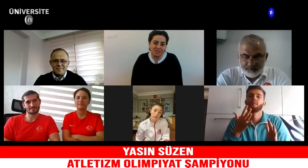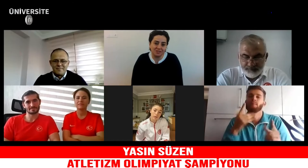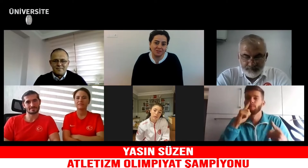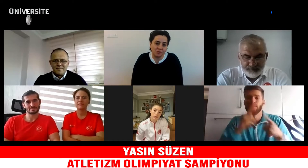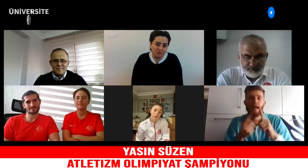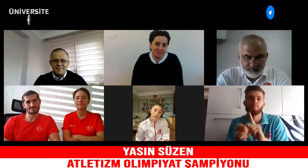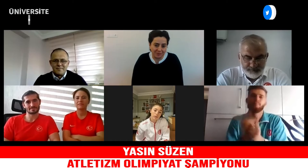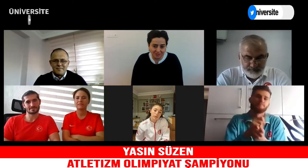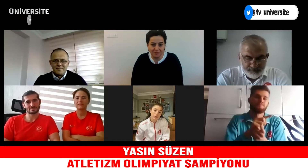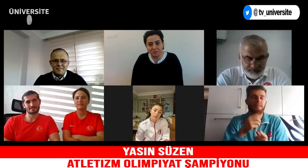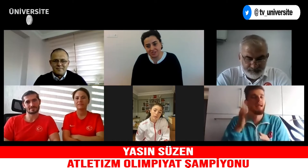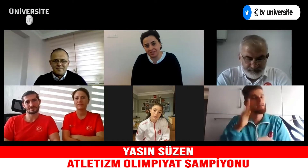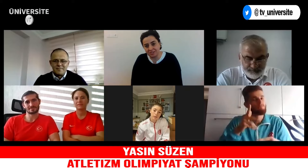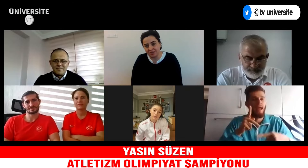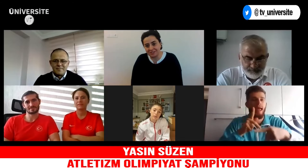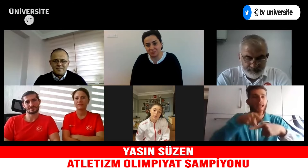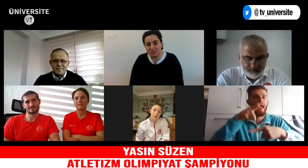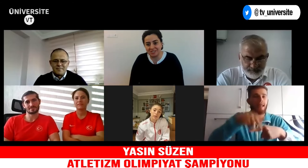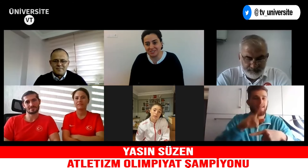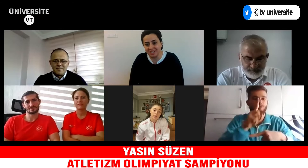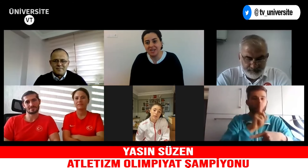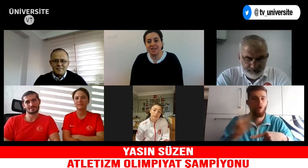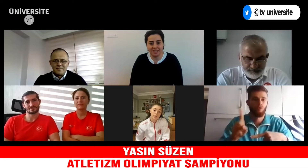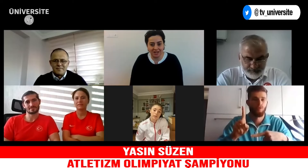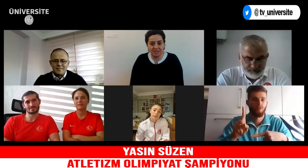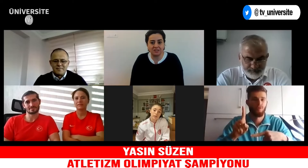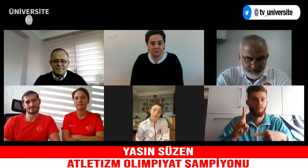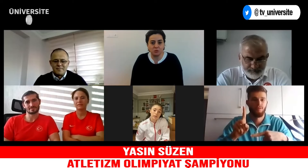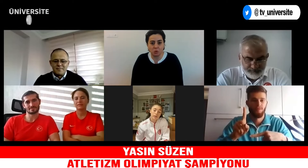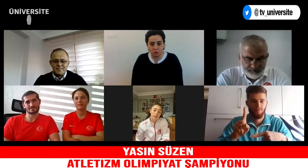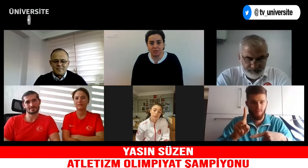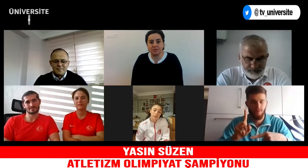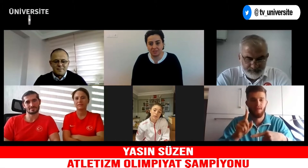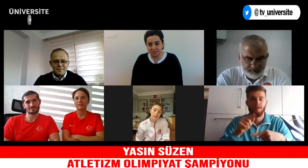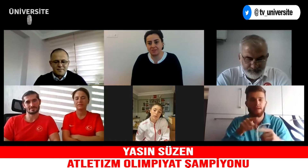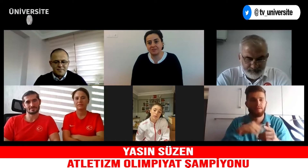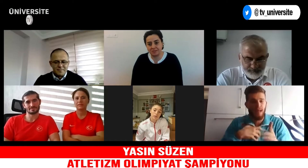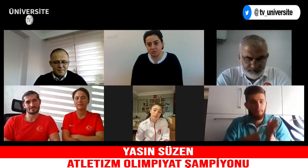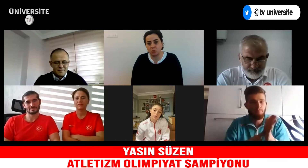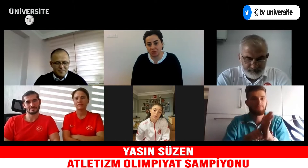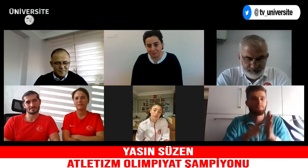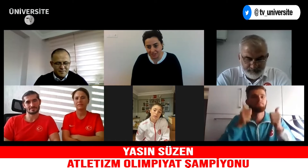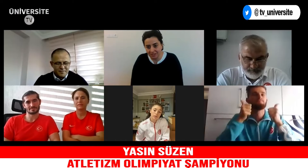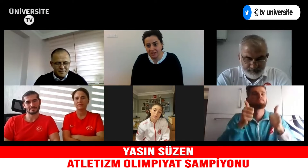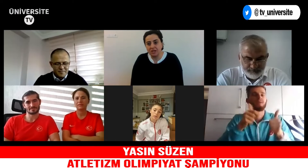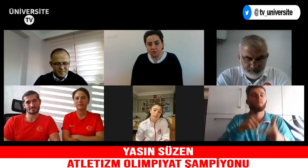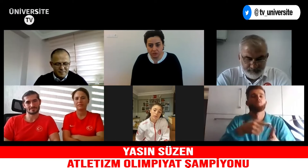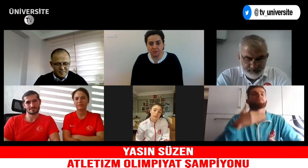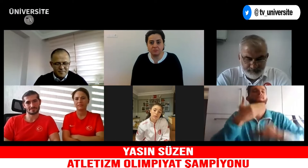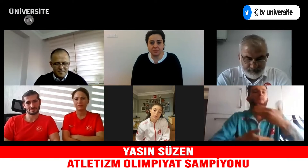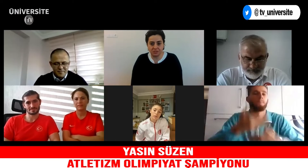çok başarılı gösteremedim ve atletizm içerisinde engelli atlama 110'da denedi hocam